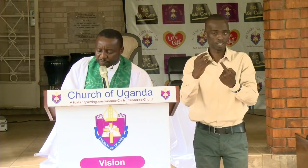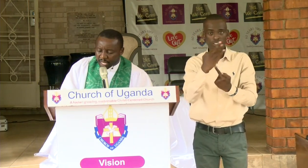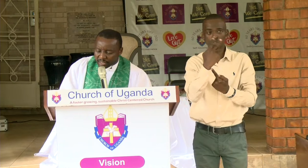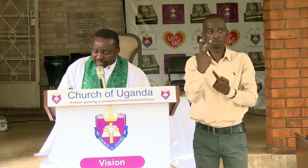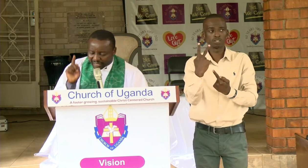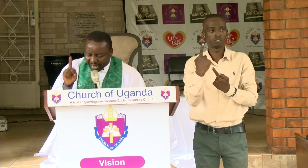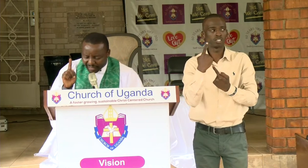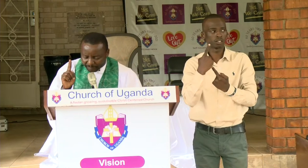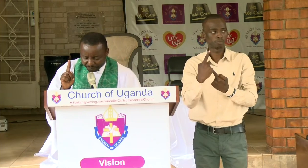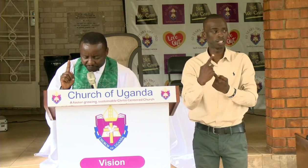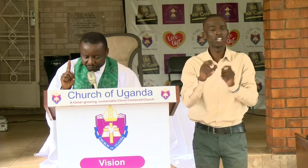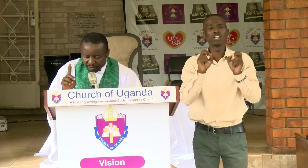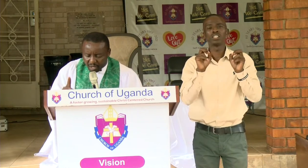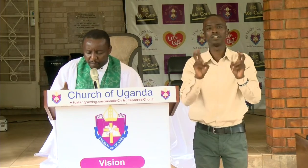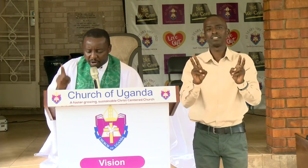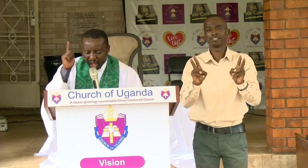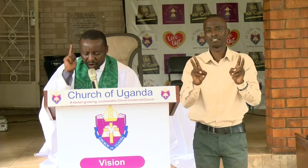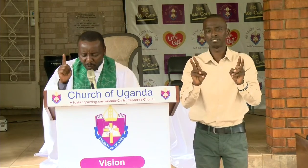3:18 nti kale